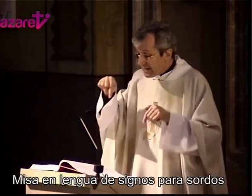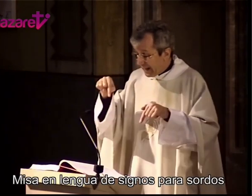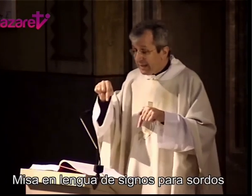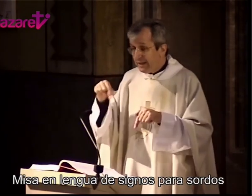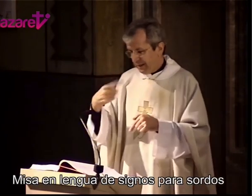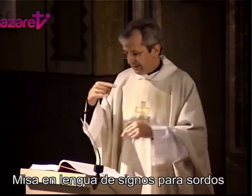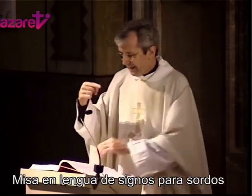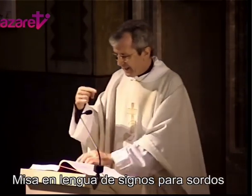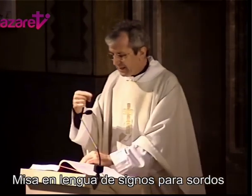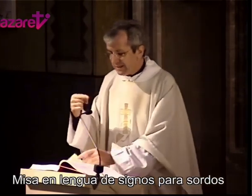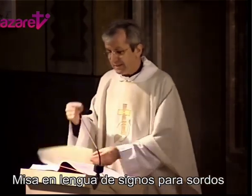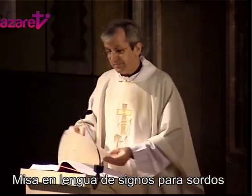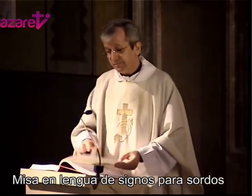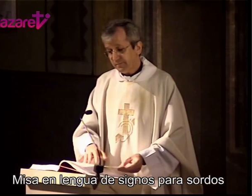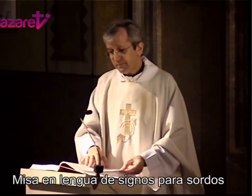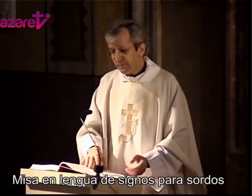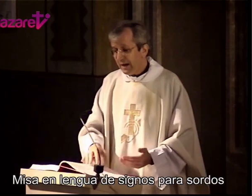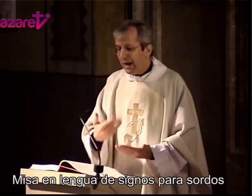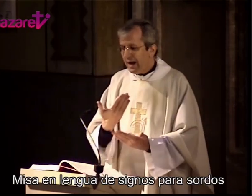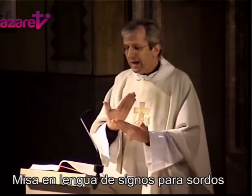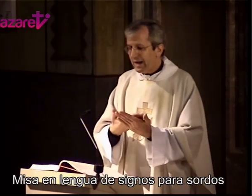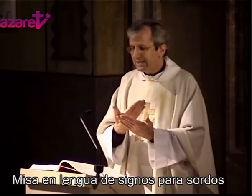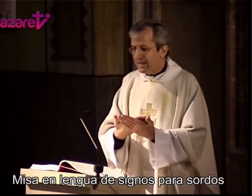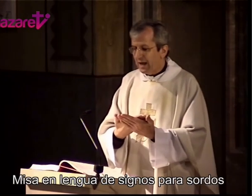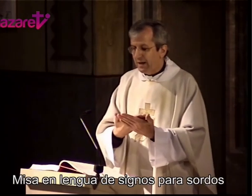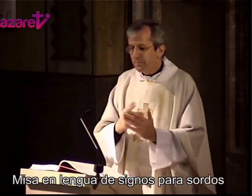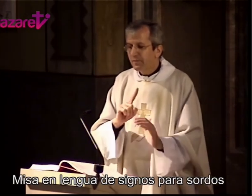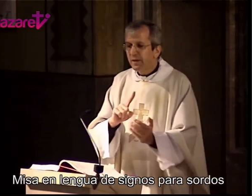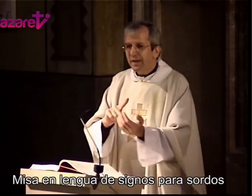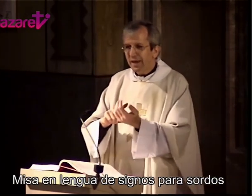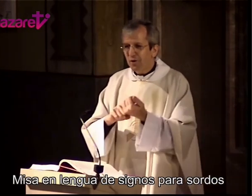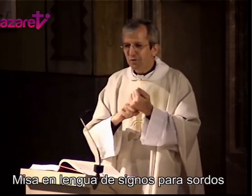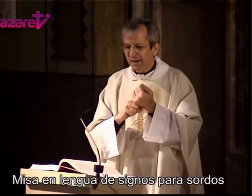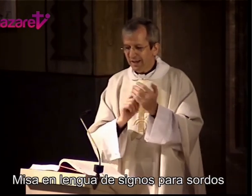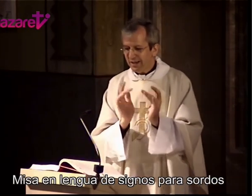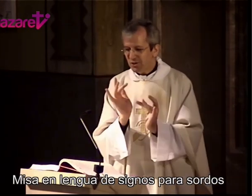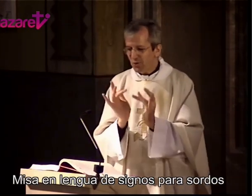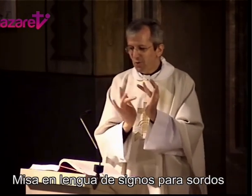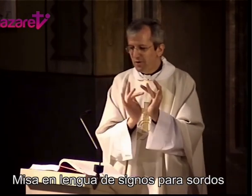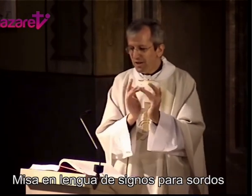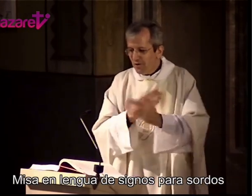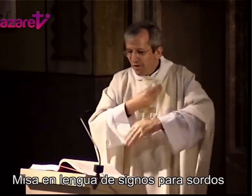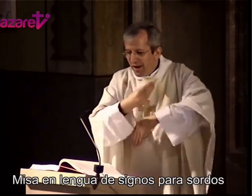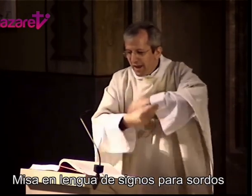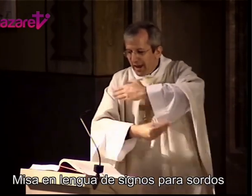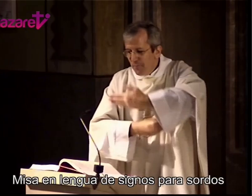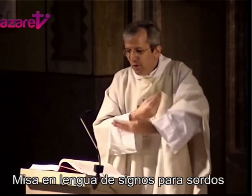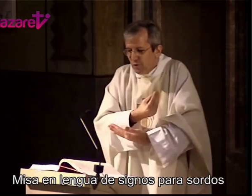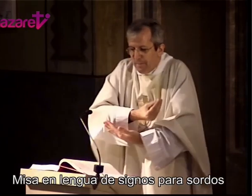aquí tenéis la señal. Encontraréis un niño envuelto en